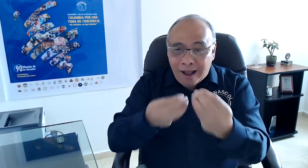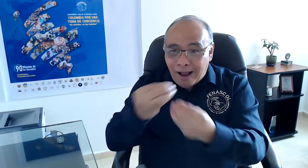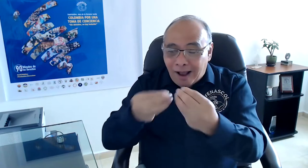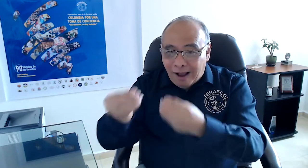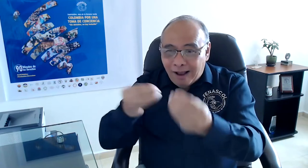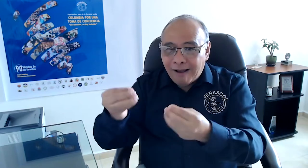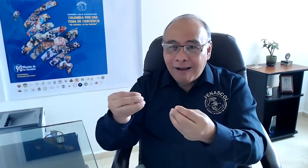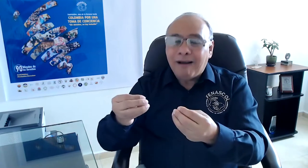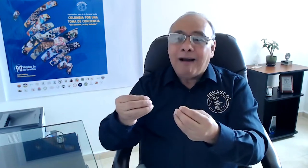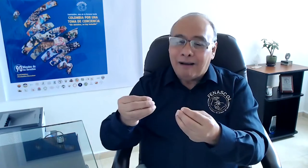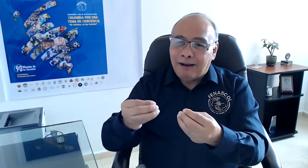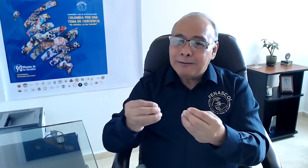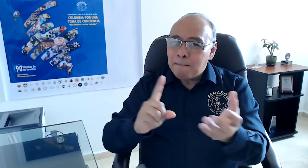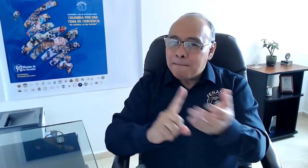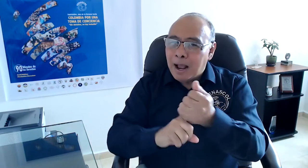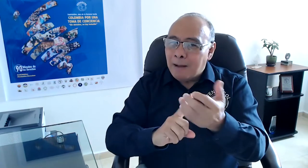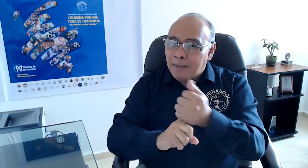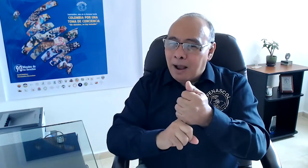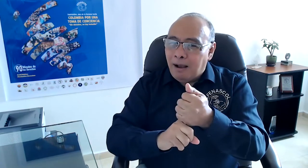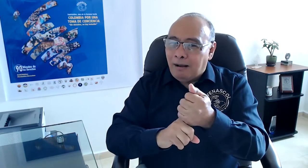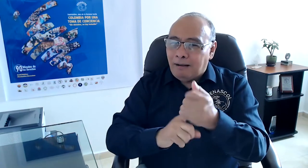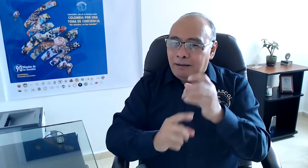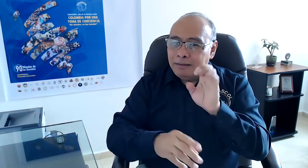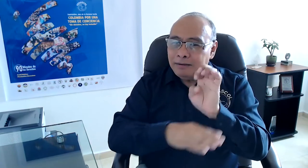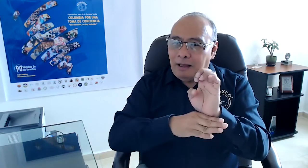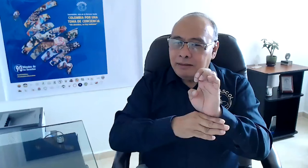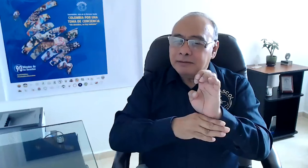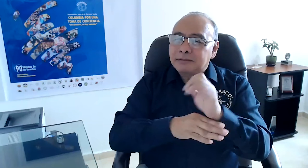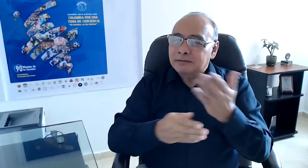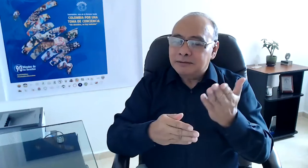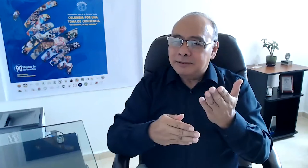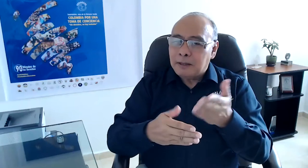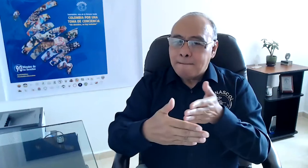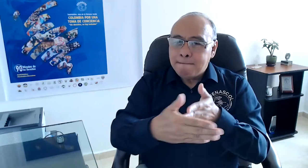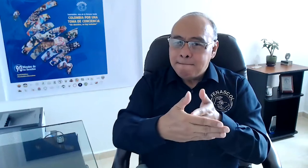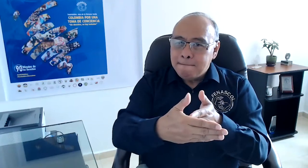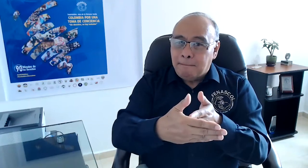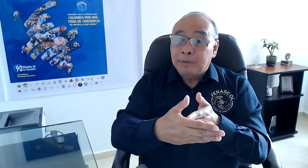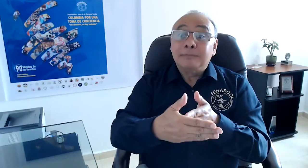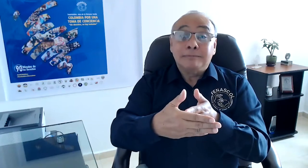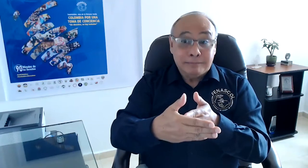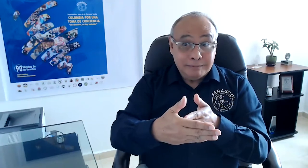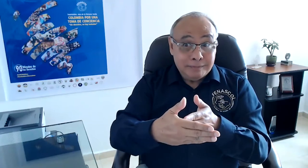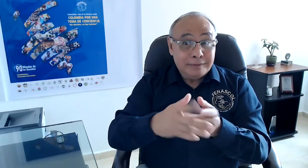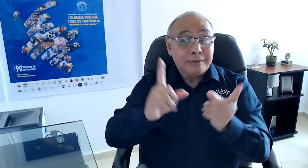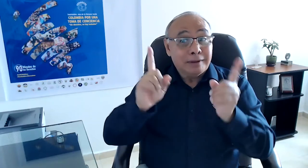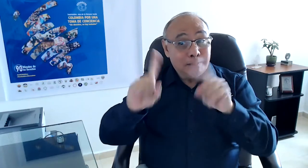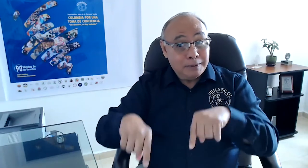Están invitados totalmente para que a partir de estos hallazgos podamos ver no solo las entidades que aún no son